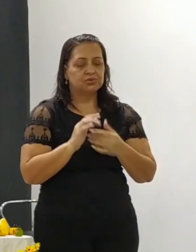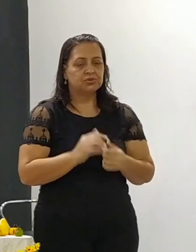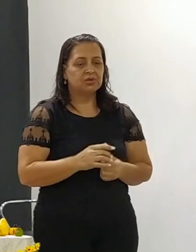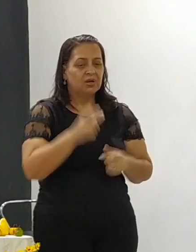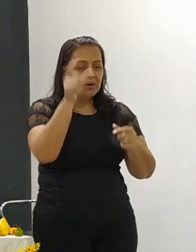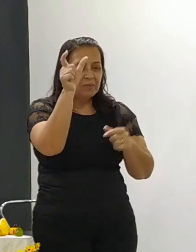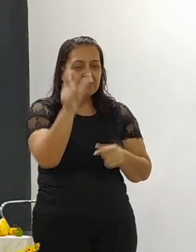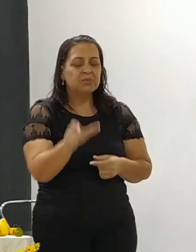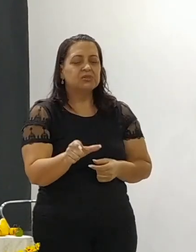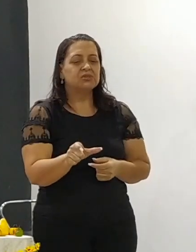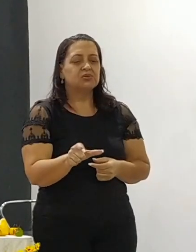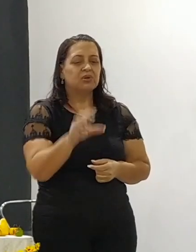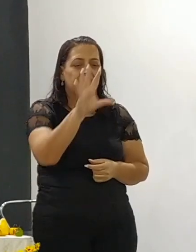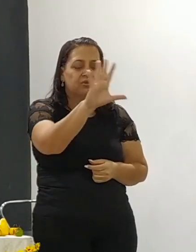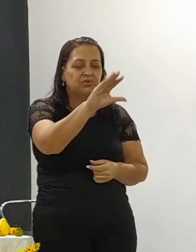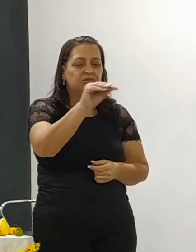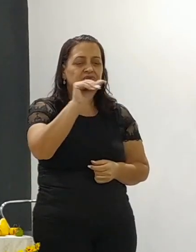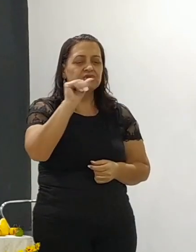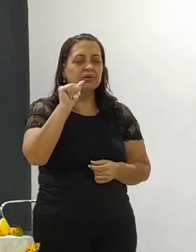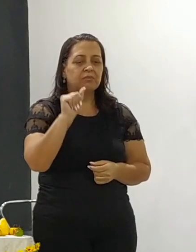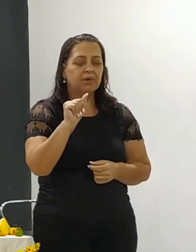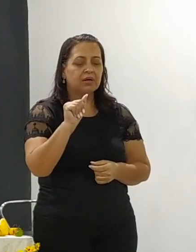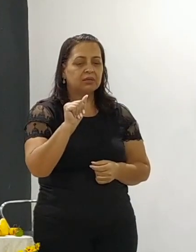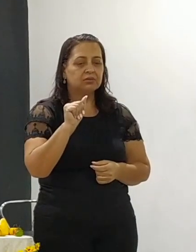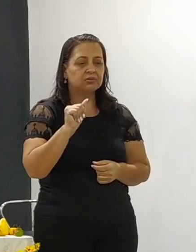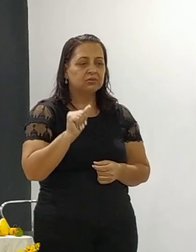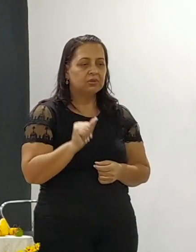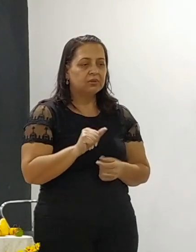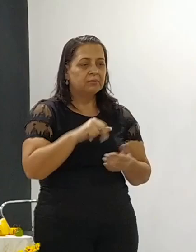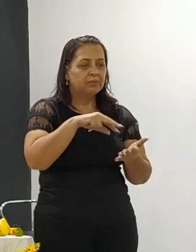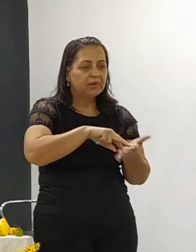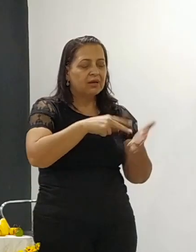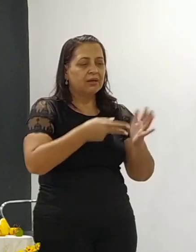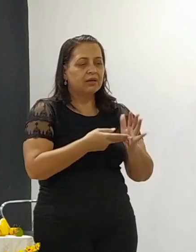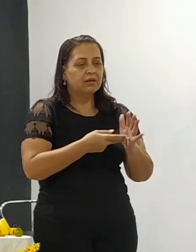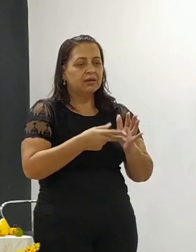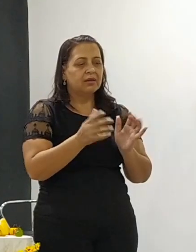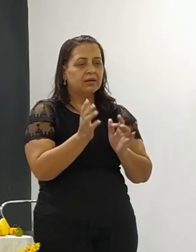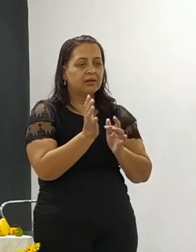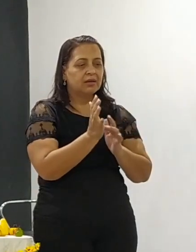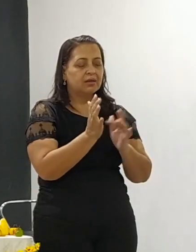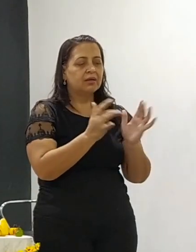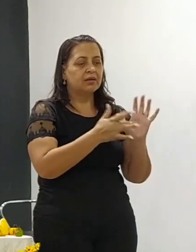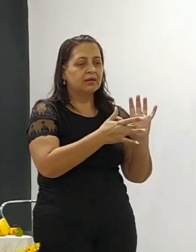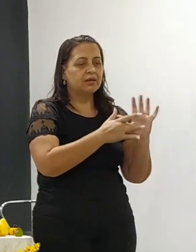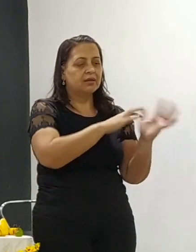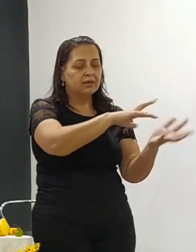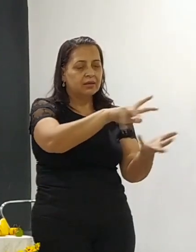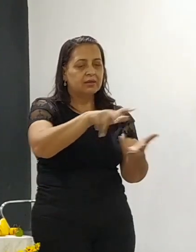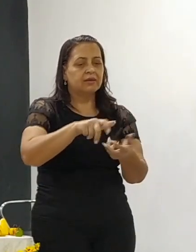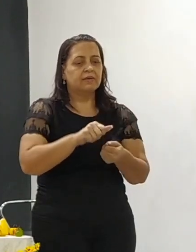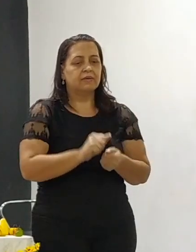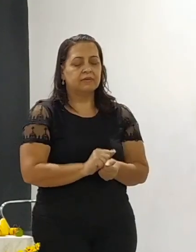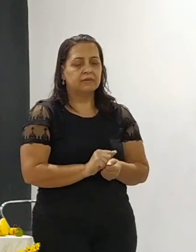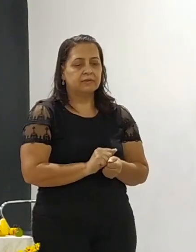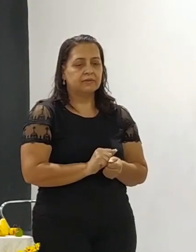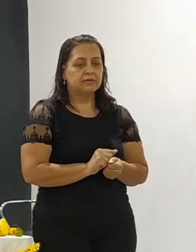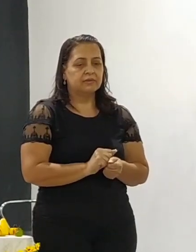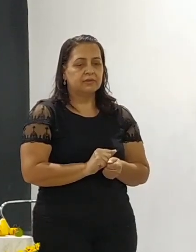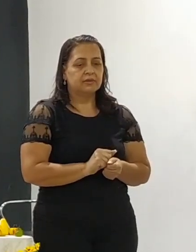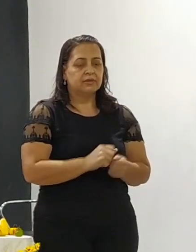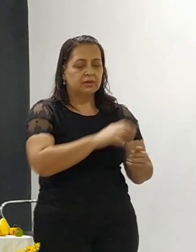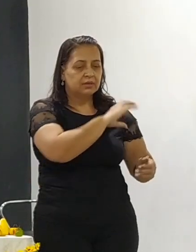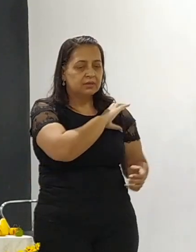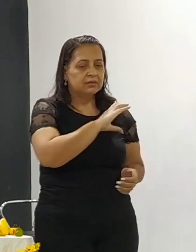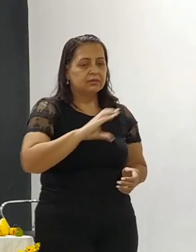foi chamado para representar Cristo aqui nessa terra. Cristo representava Deus